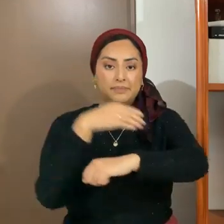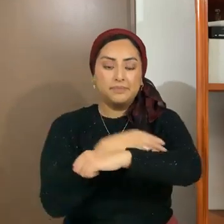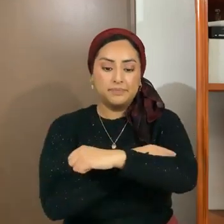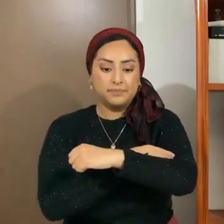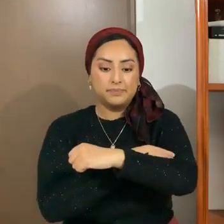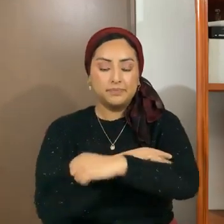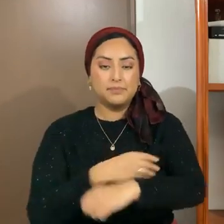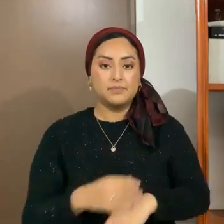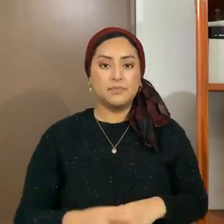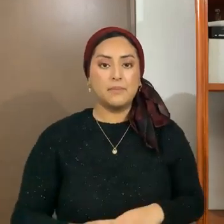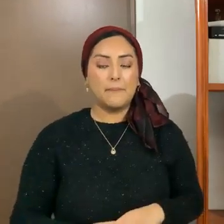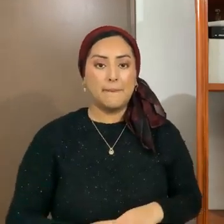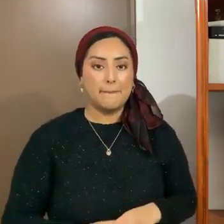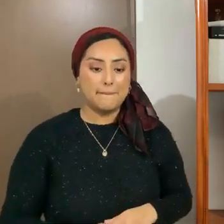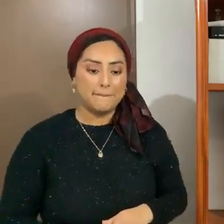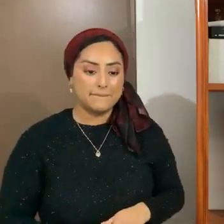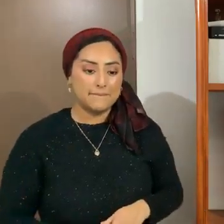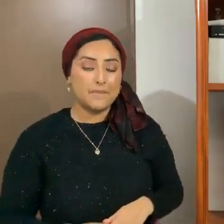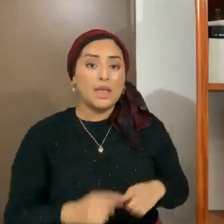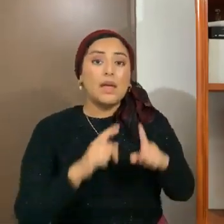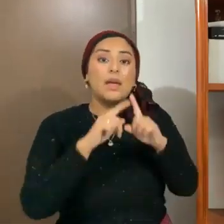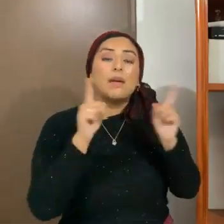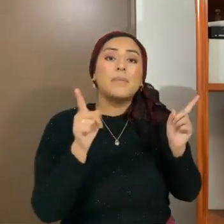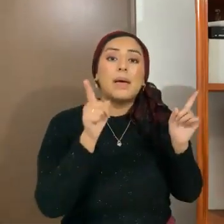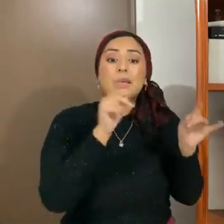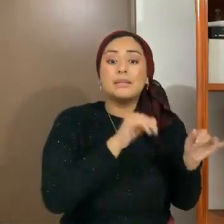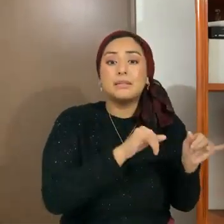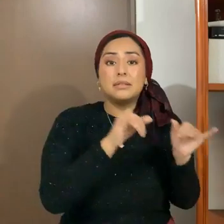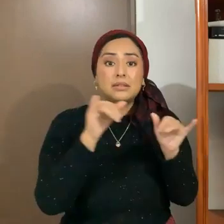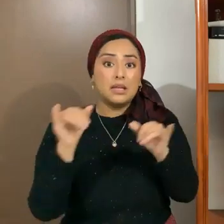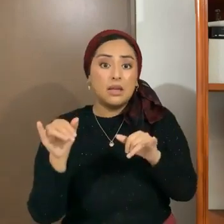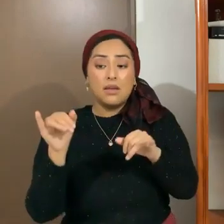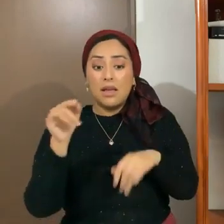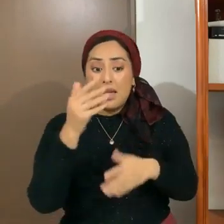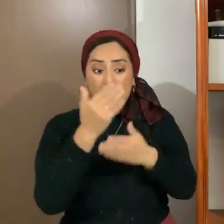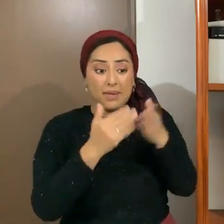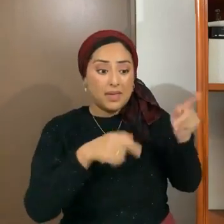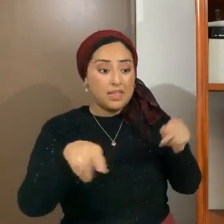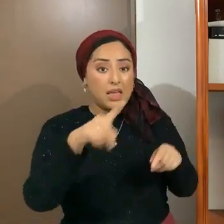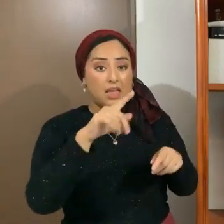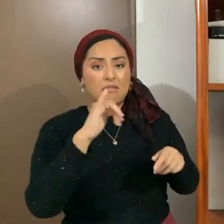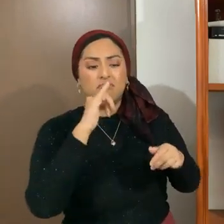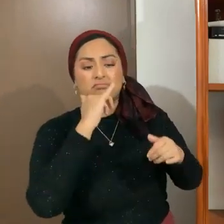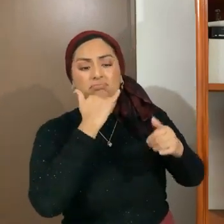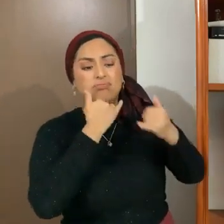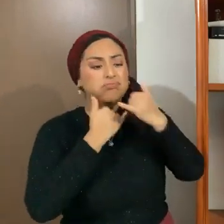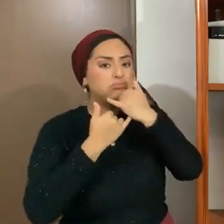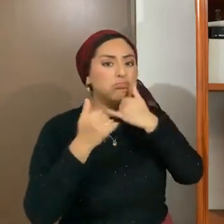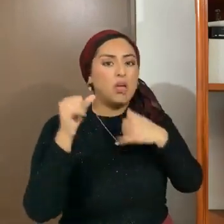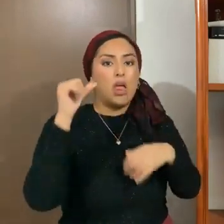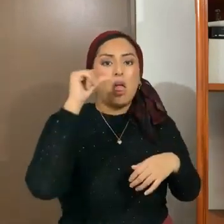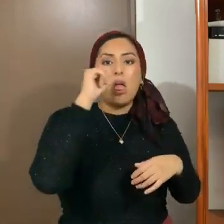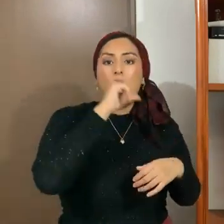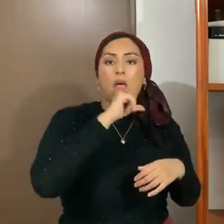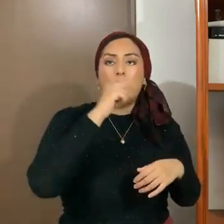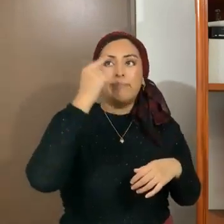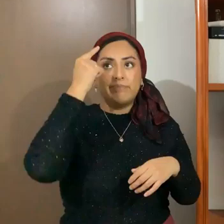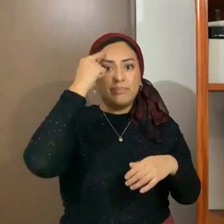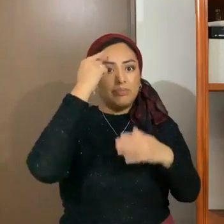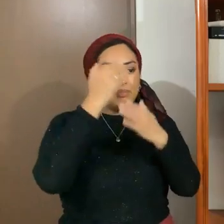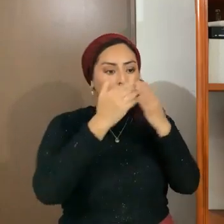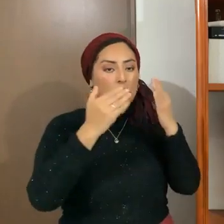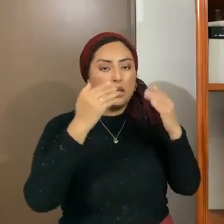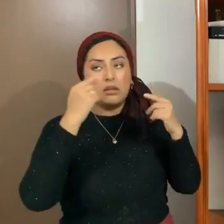rechacen la batalla en la puerta. Pero también estos cerraron con el vino y con sidra se entontecieron. El Cohen